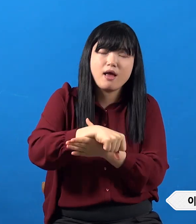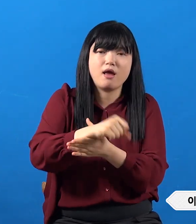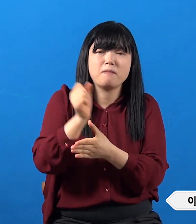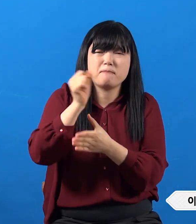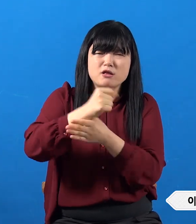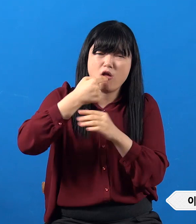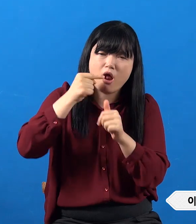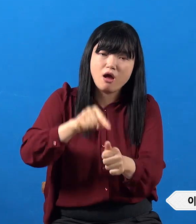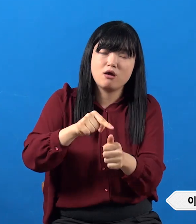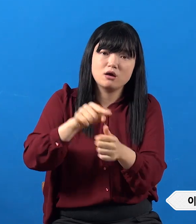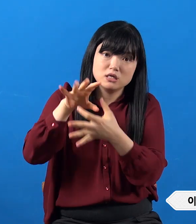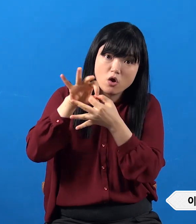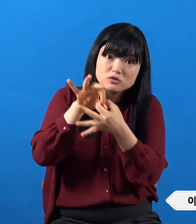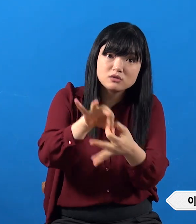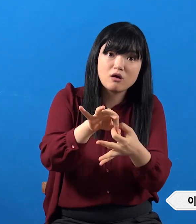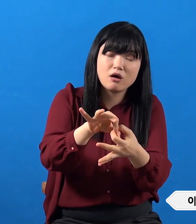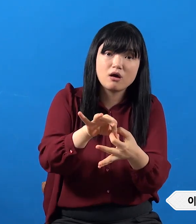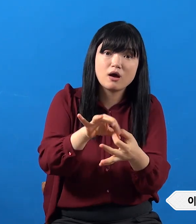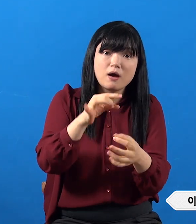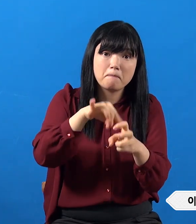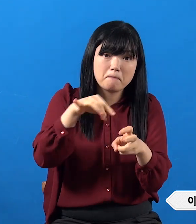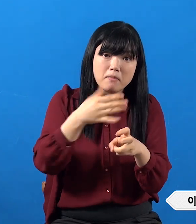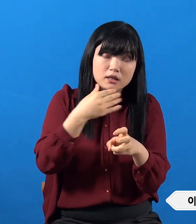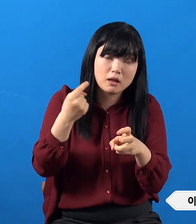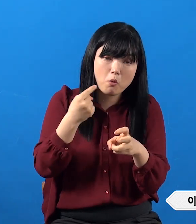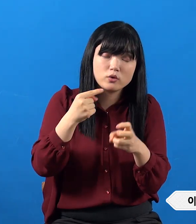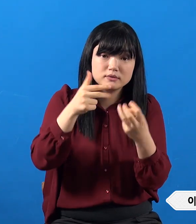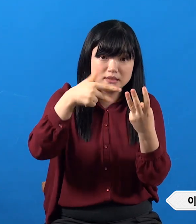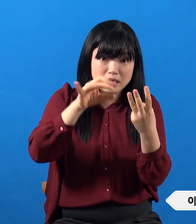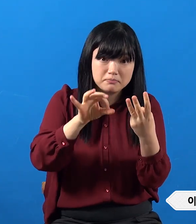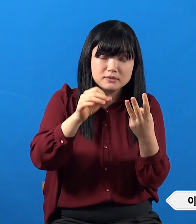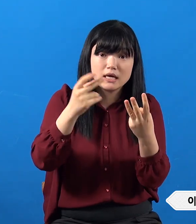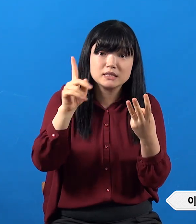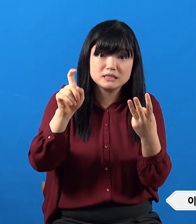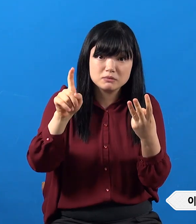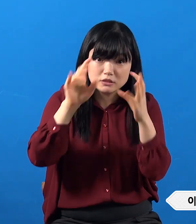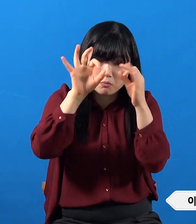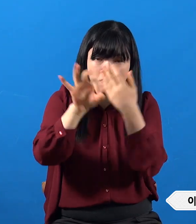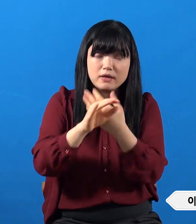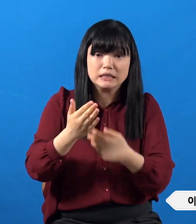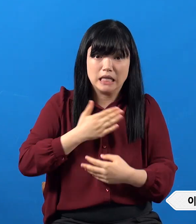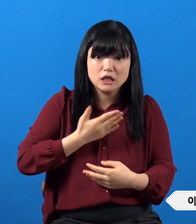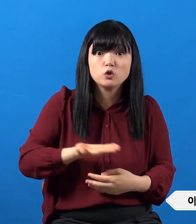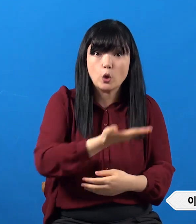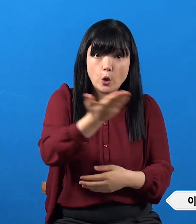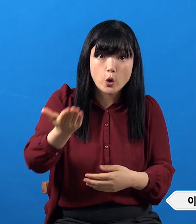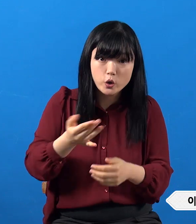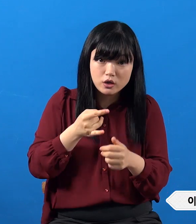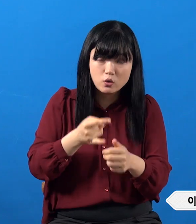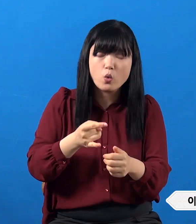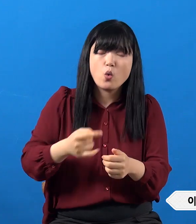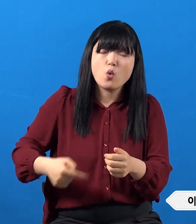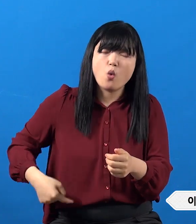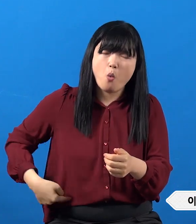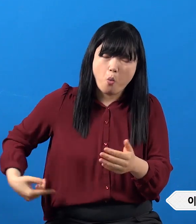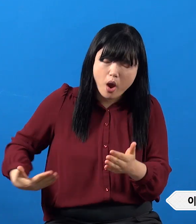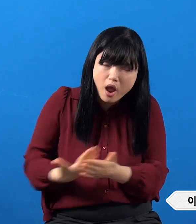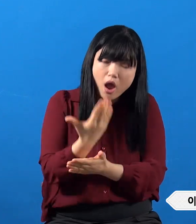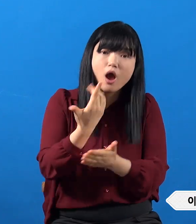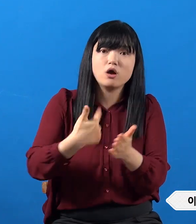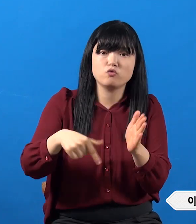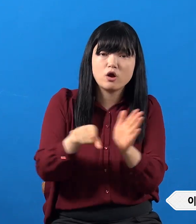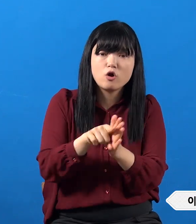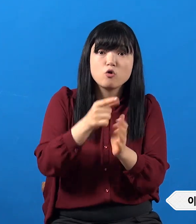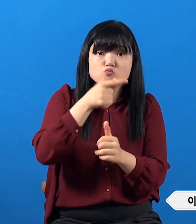맺어라. 또 이어지는 말씀 마태복음 3장에서 계속 읽어보시면 3장 11절에 나는 너희로 회개하게 하기